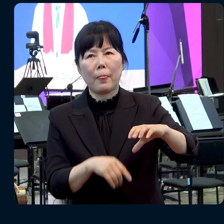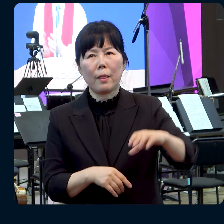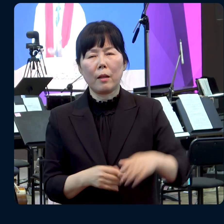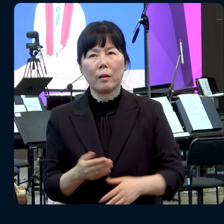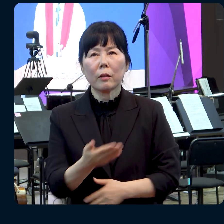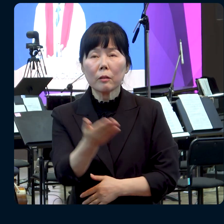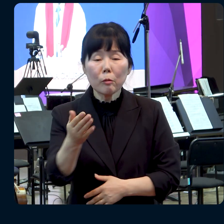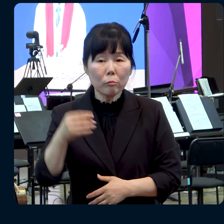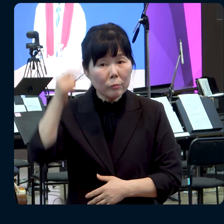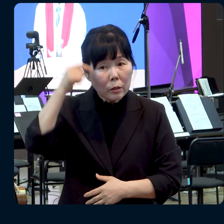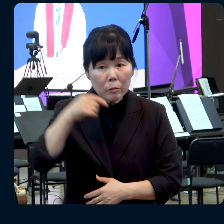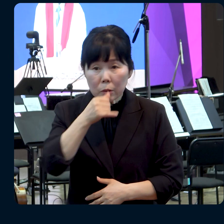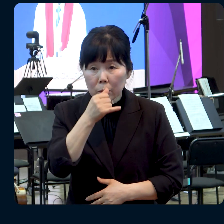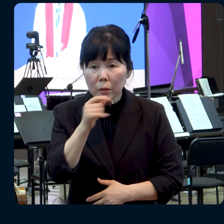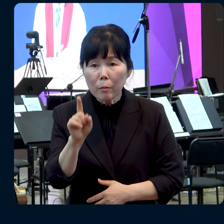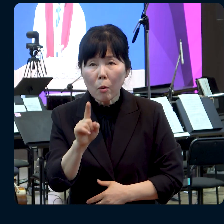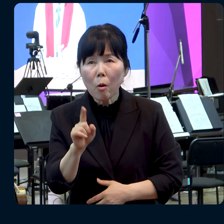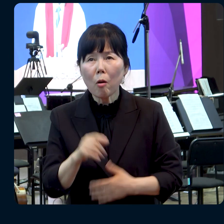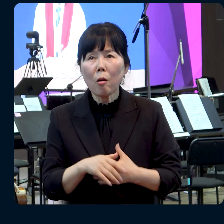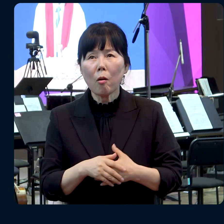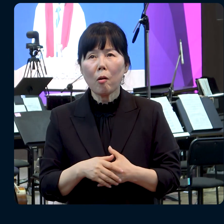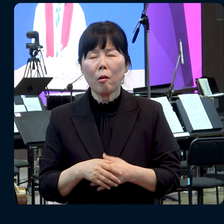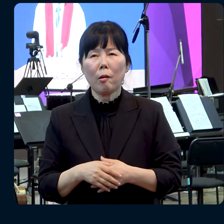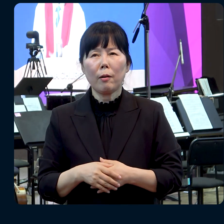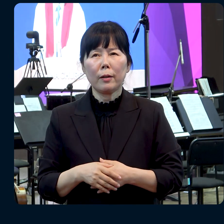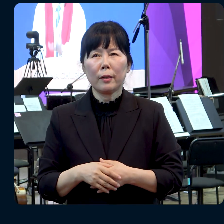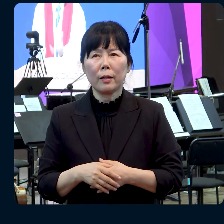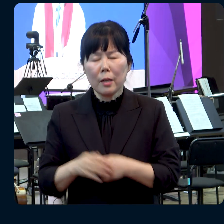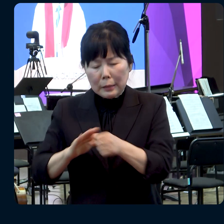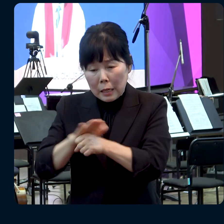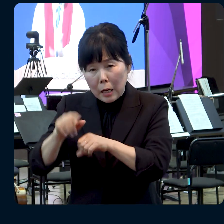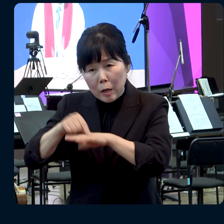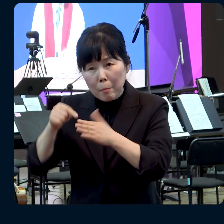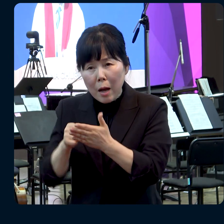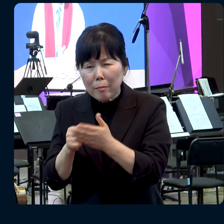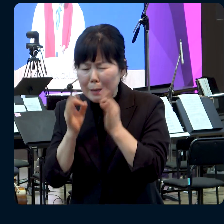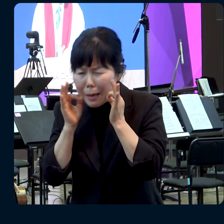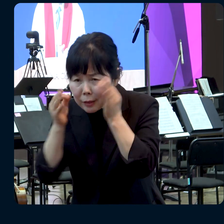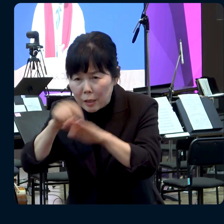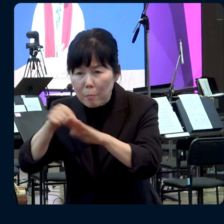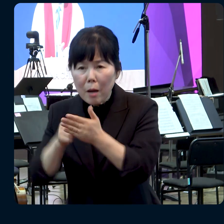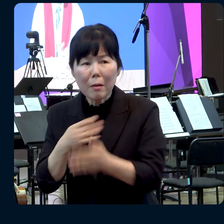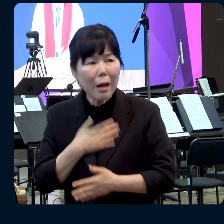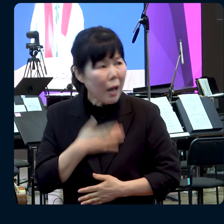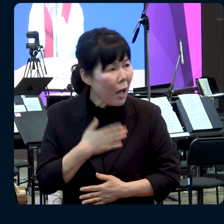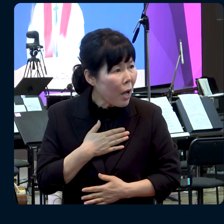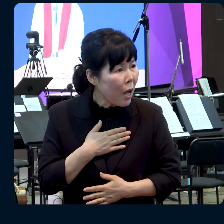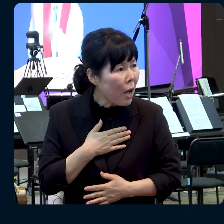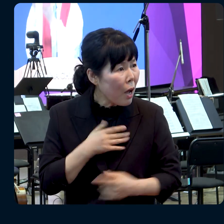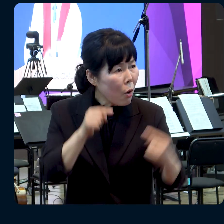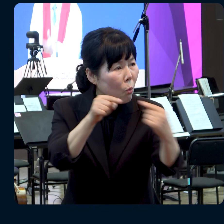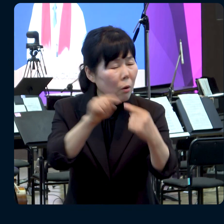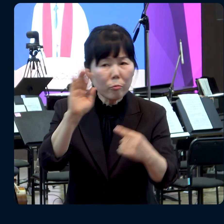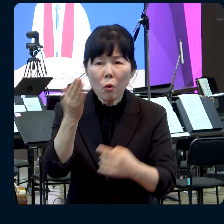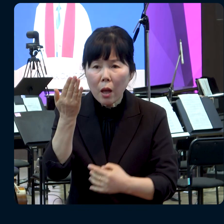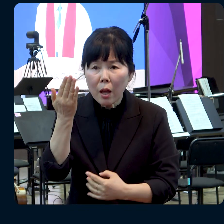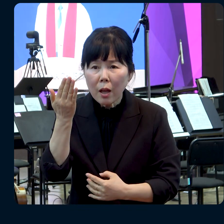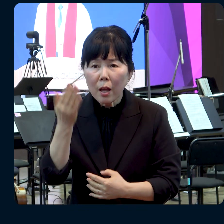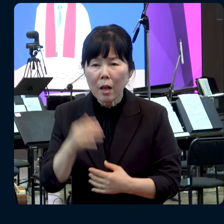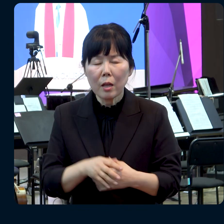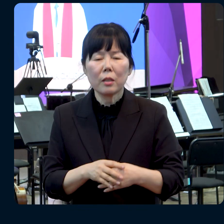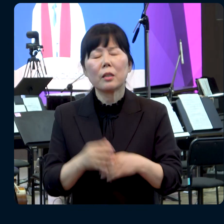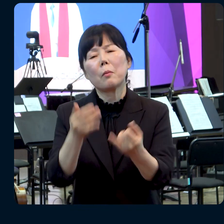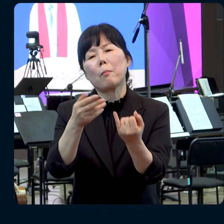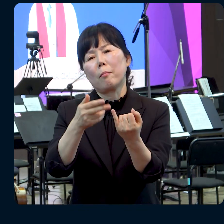여러분, 여기서 느끼세요? 그 사모함을, 그 마음의 간절함을 아시겠습니까, 여러분? 이게 막달라 마리아의 마음이에요.